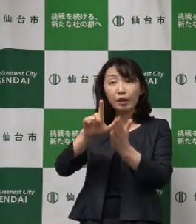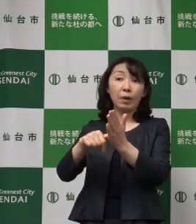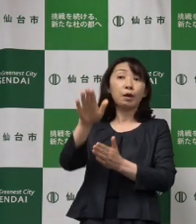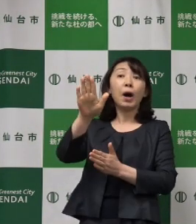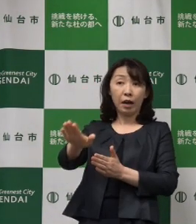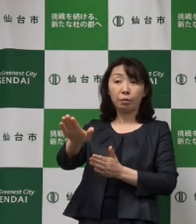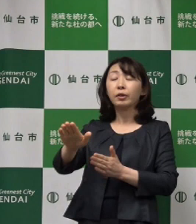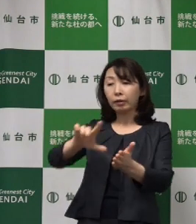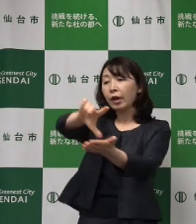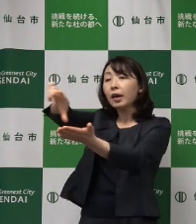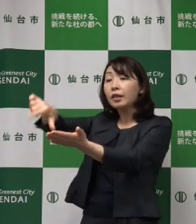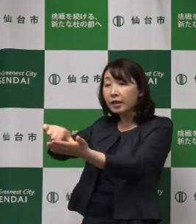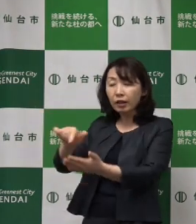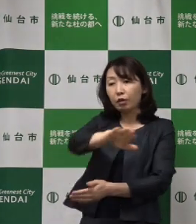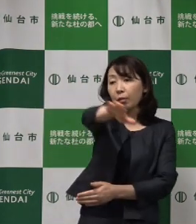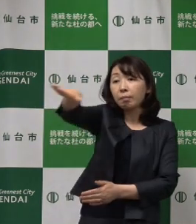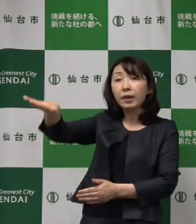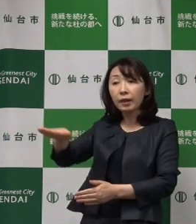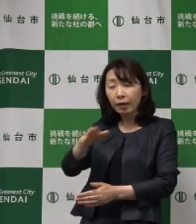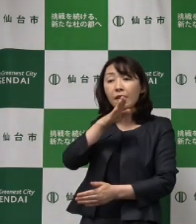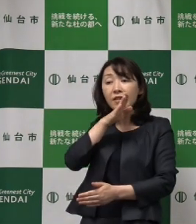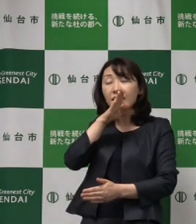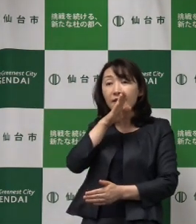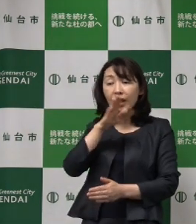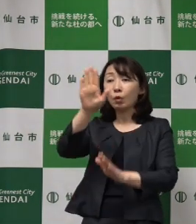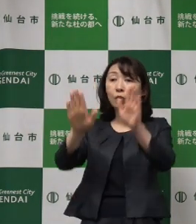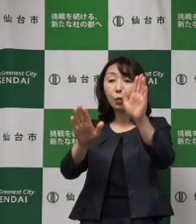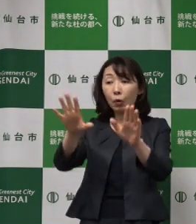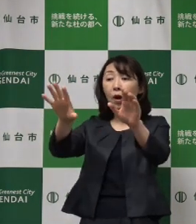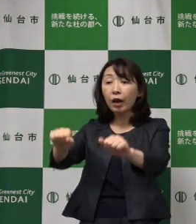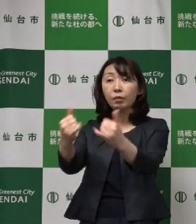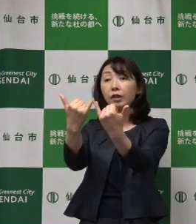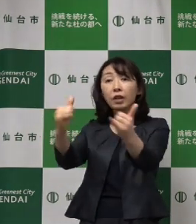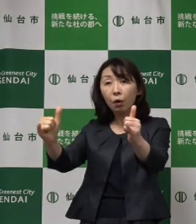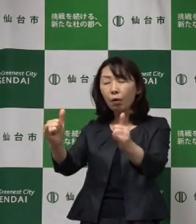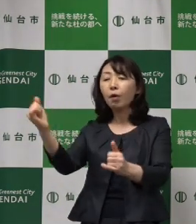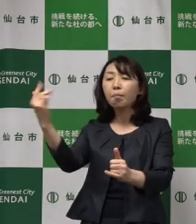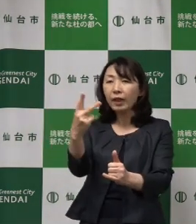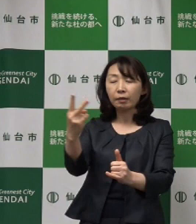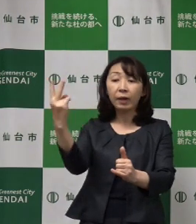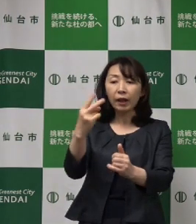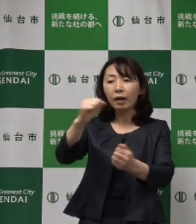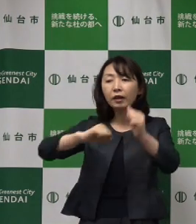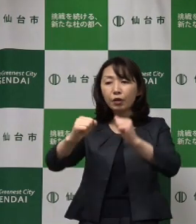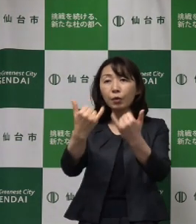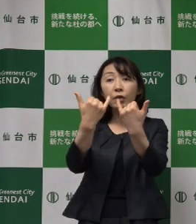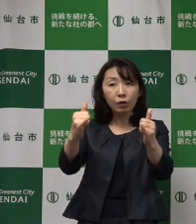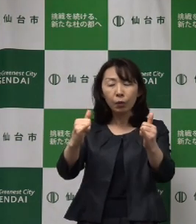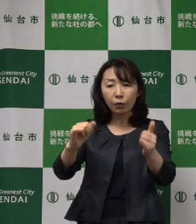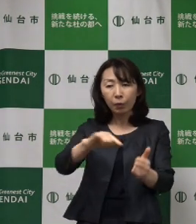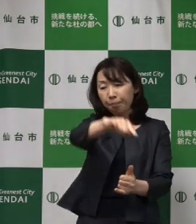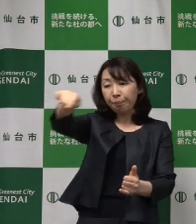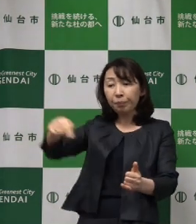方の実情をより身近に感じておられる方々、活動されている皆様方と力を合